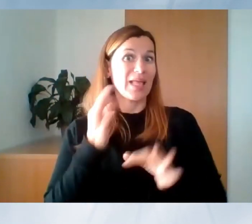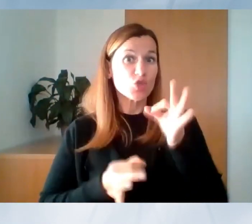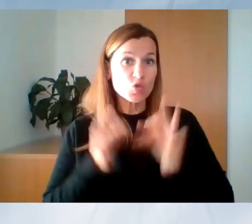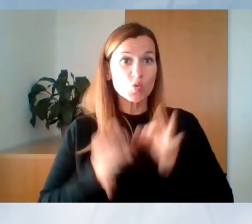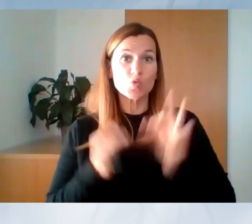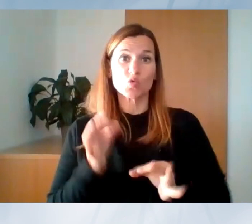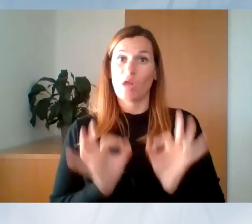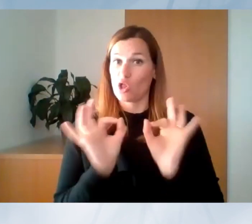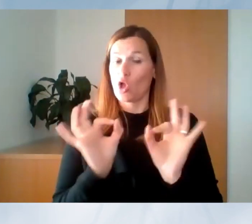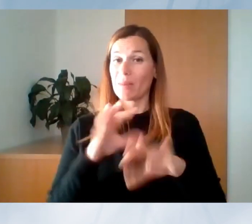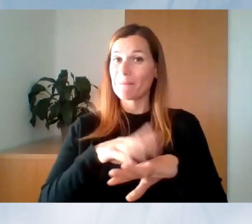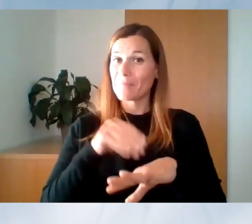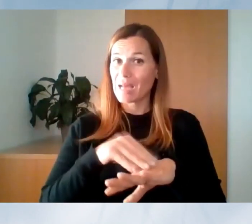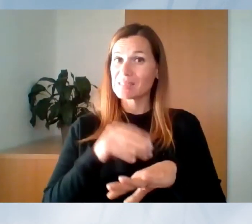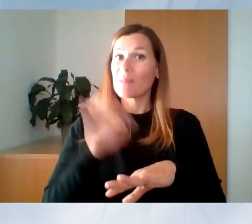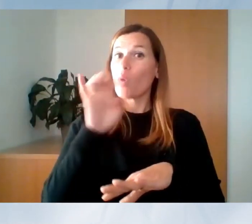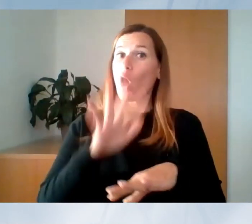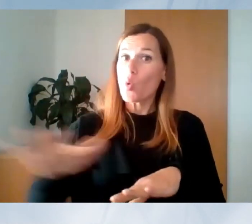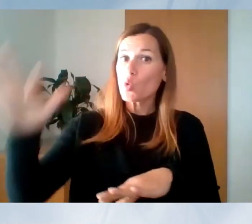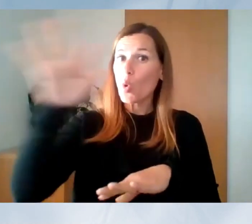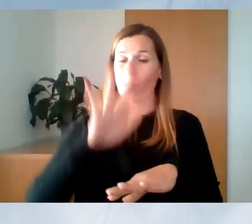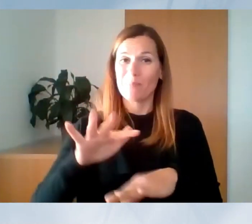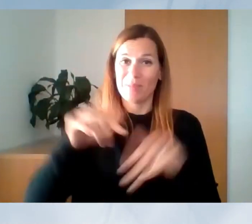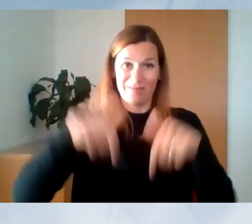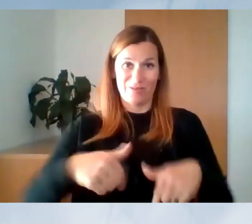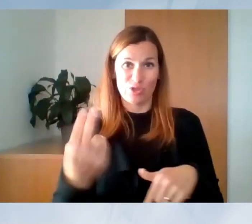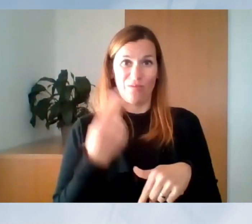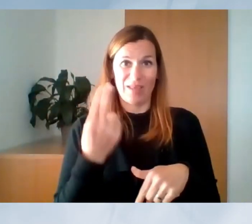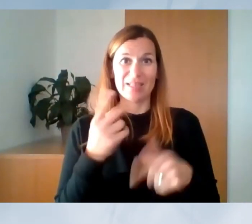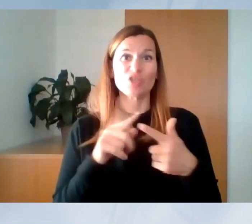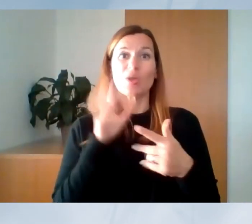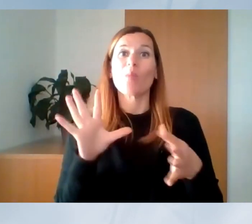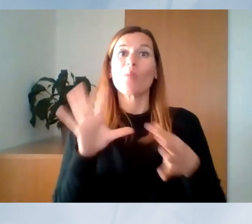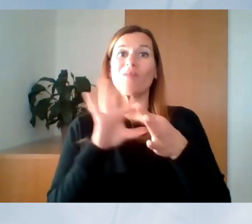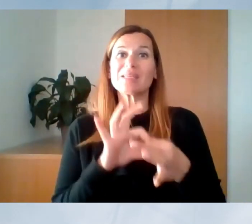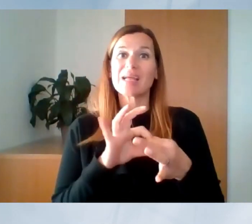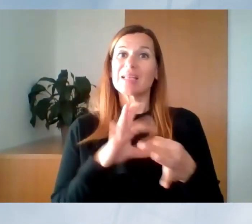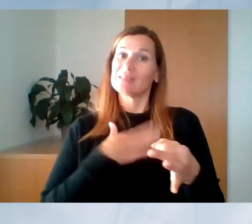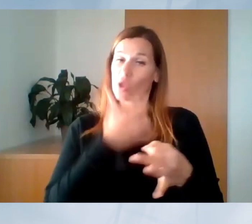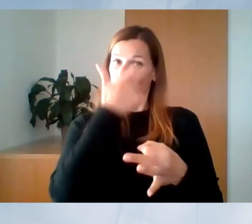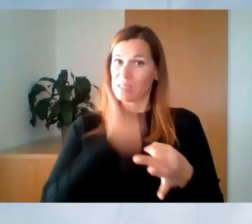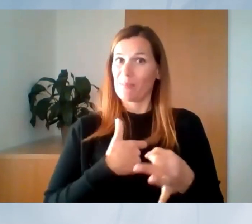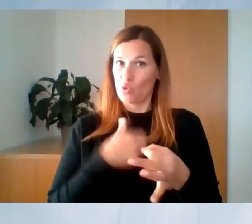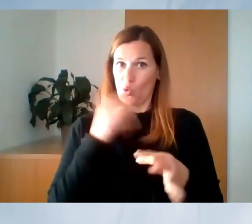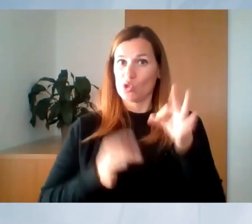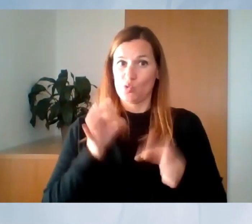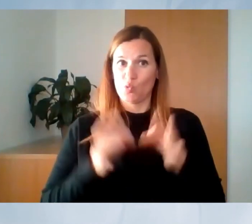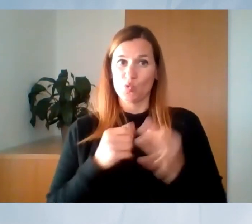sodobne izkušnje, dobre prakse po Evropi in pri nas povezali s svojo lastno osebno